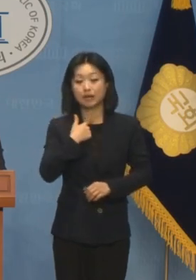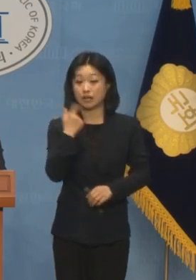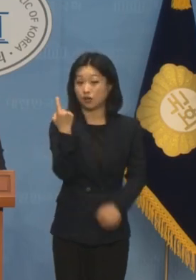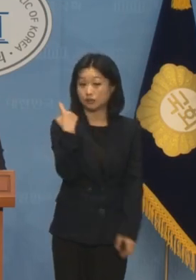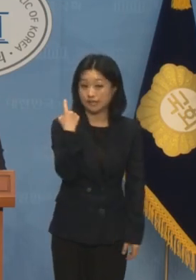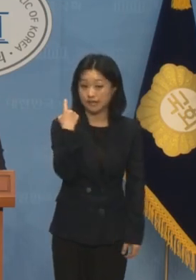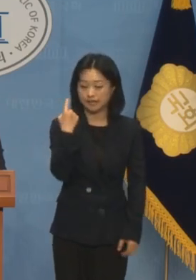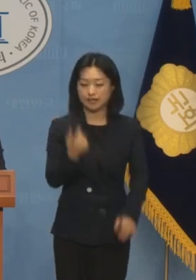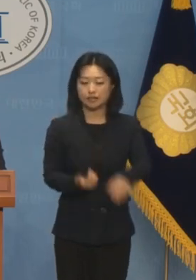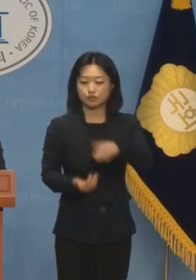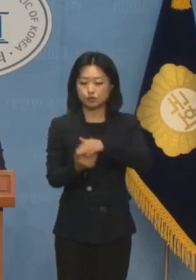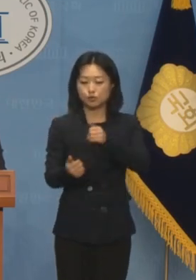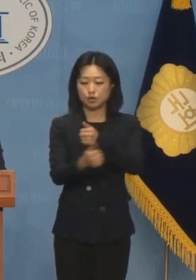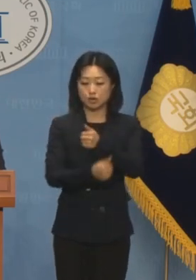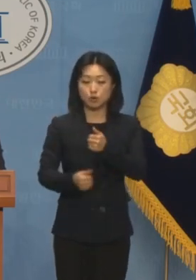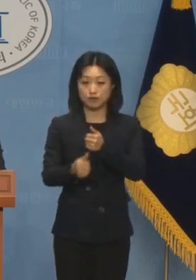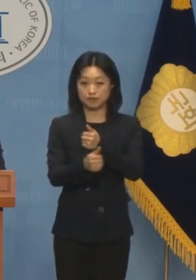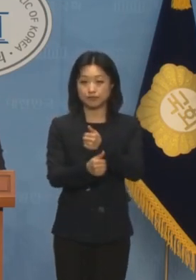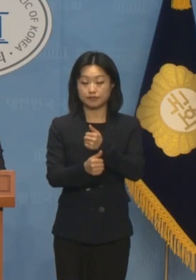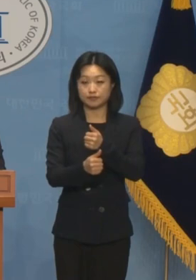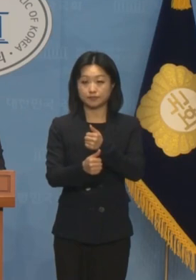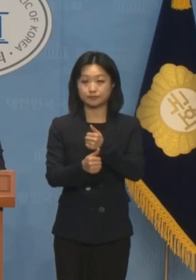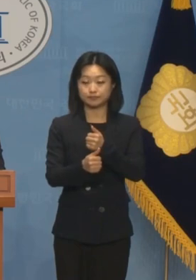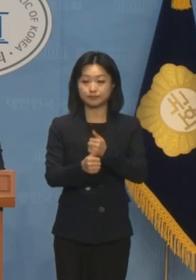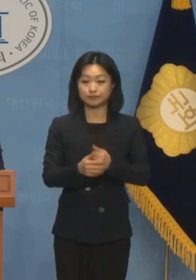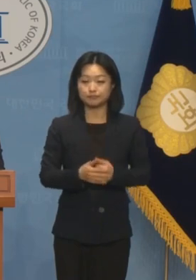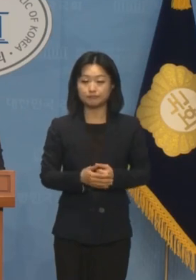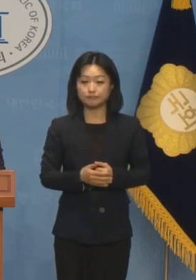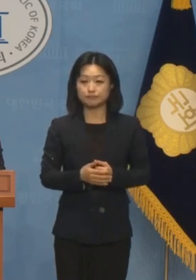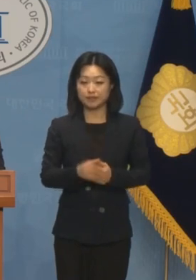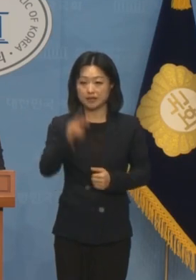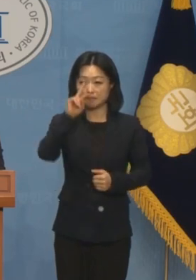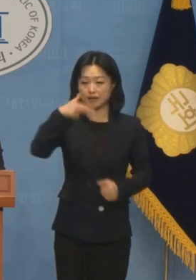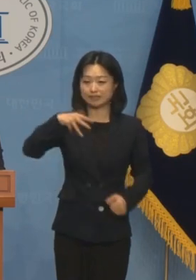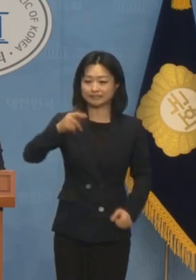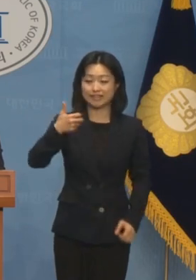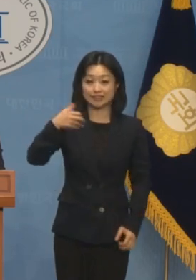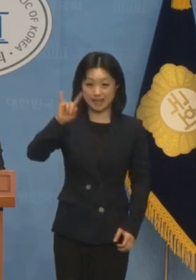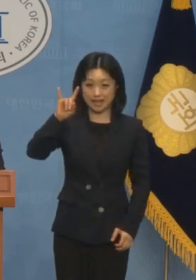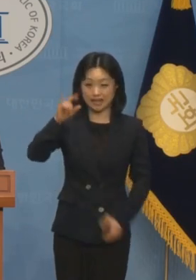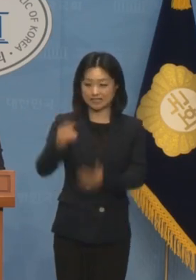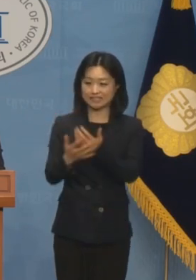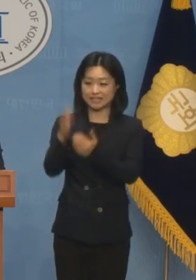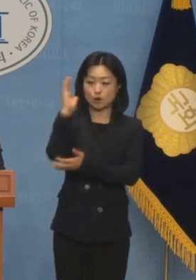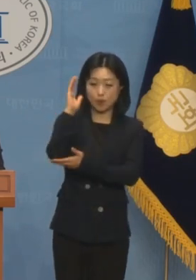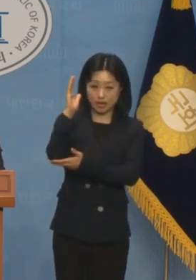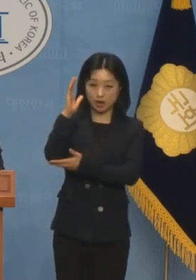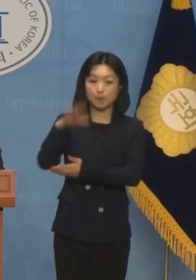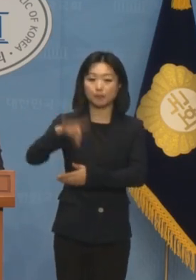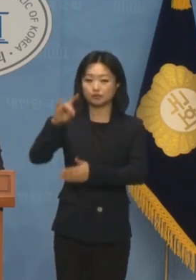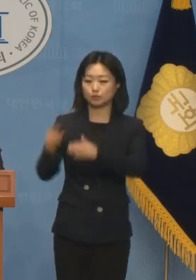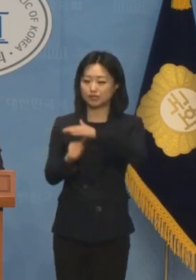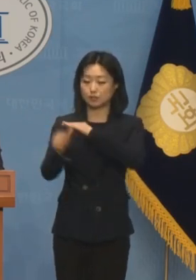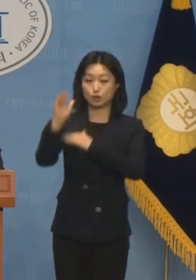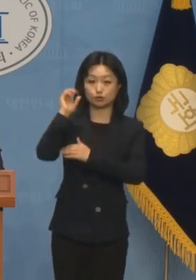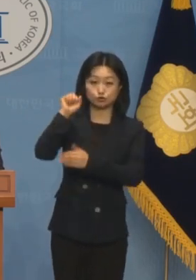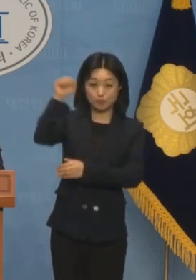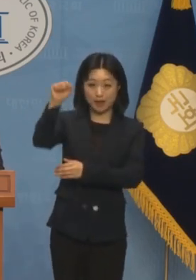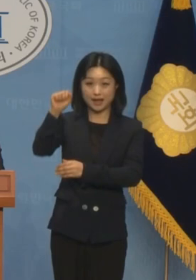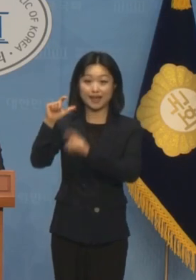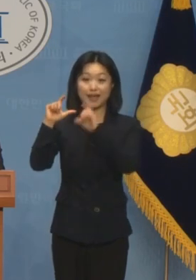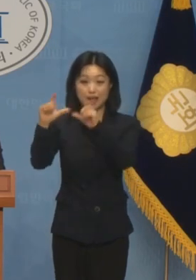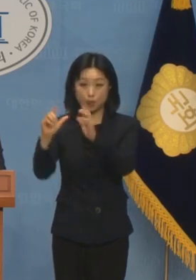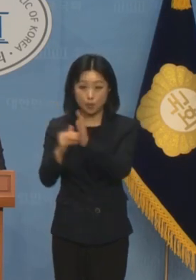어제 최고위원 박찬대 최고위원이 기자회견을 좀 앞당겨서 하게 되고요.